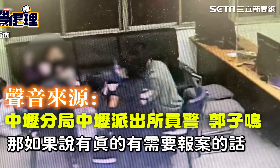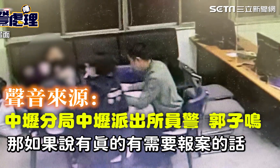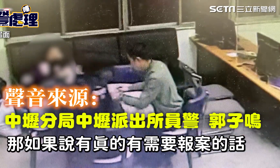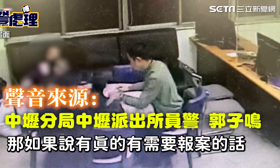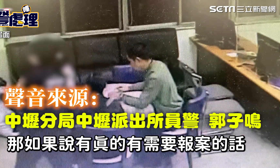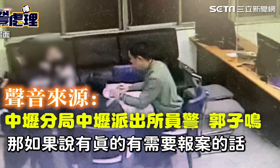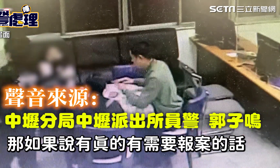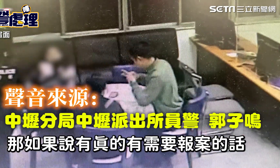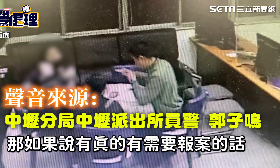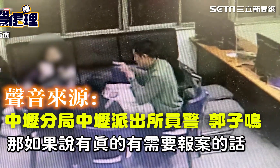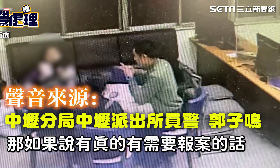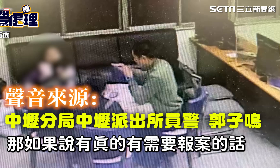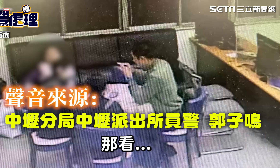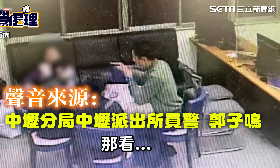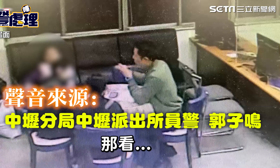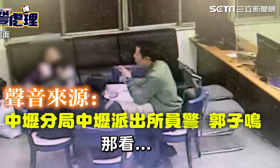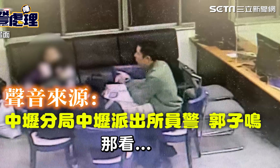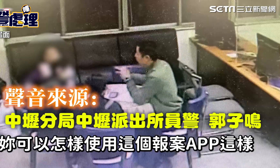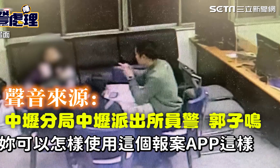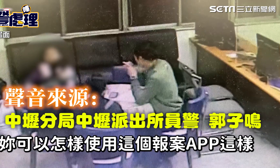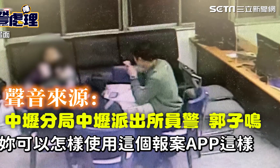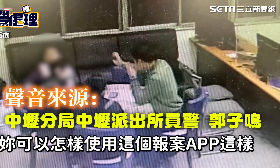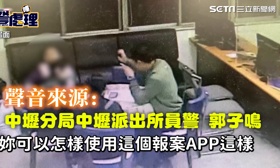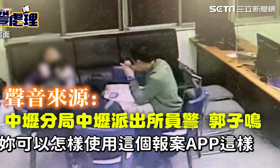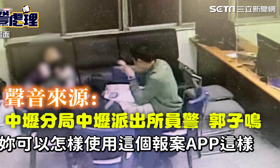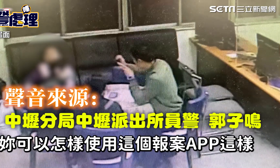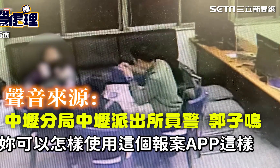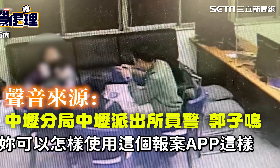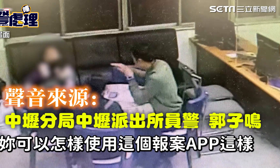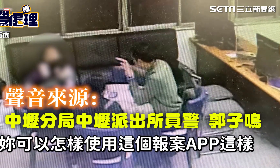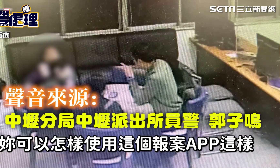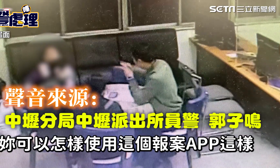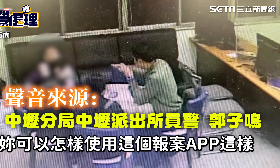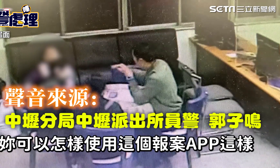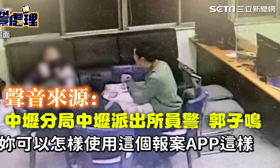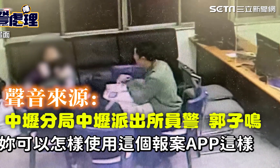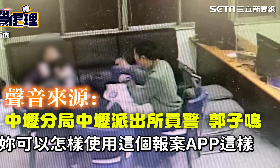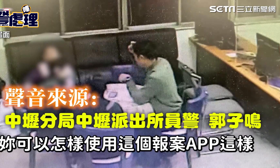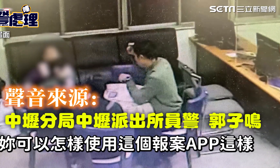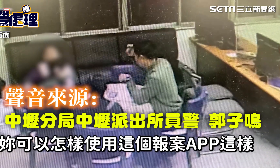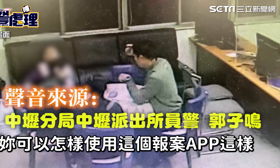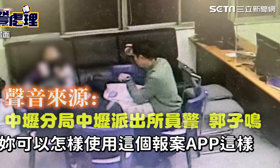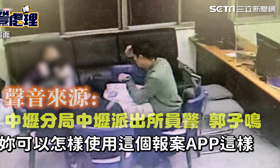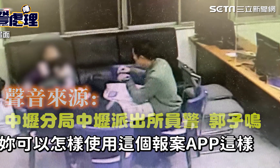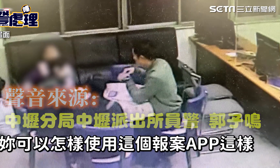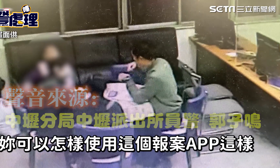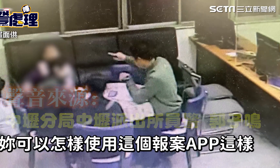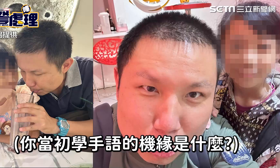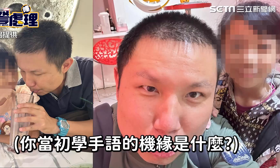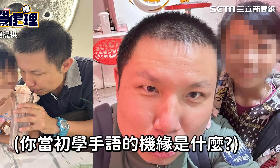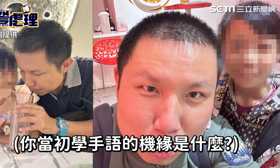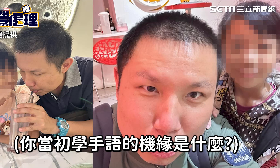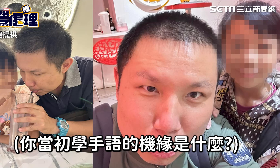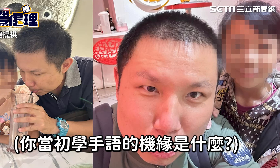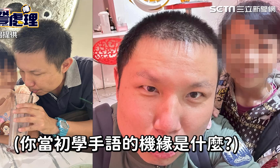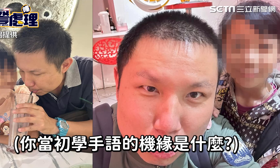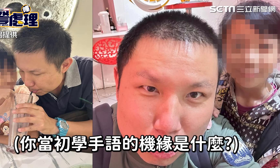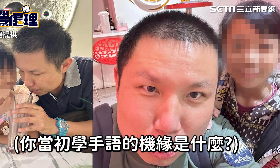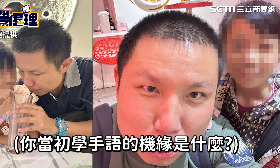有真的有需要报案的话，那看你可以怎样使用这个报案 APP 这样。 您当初学这个手语的